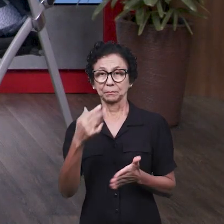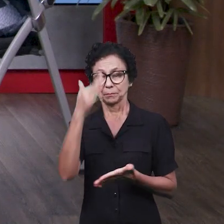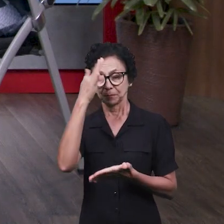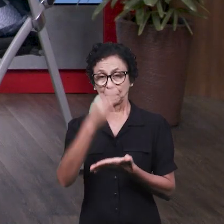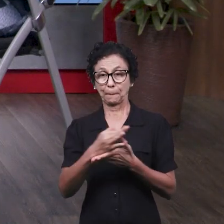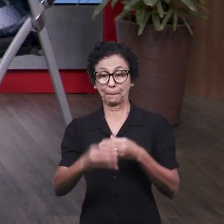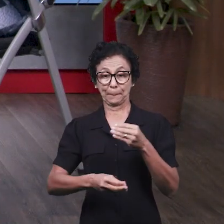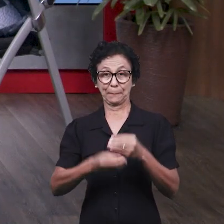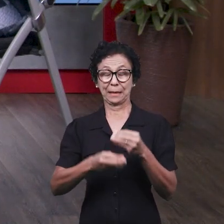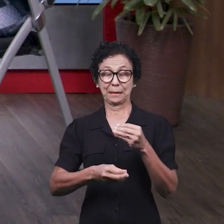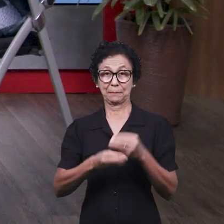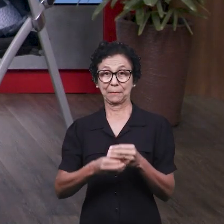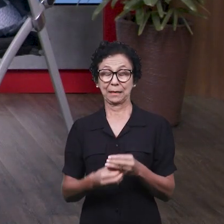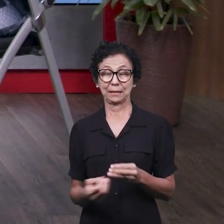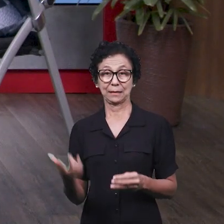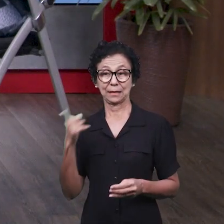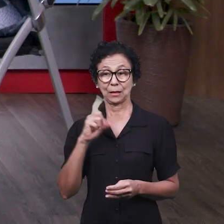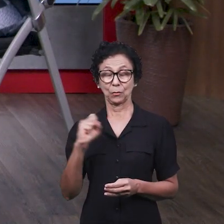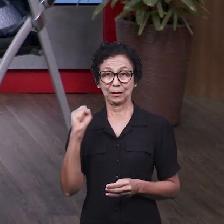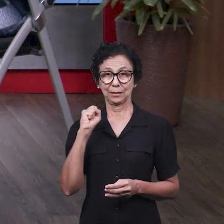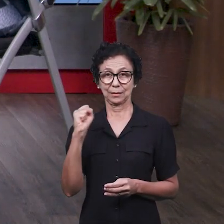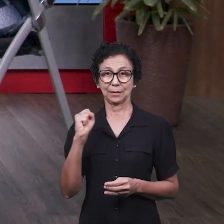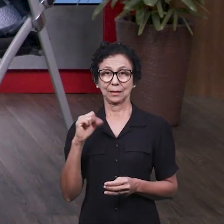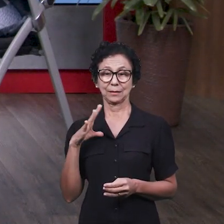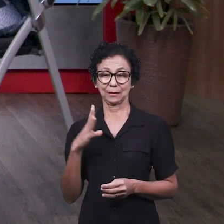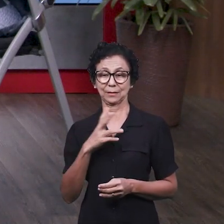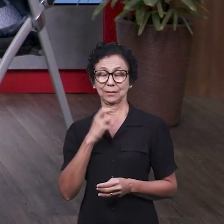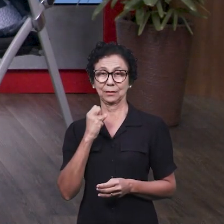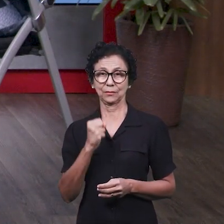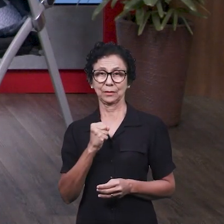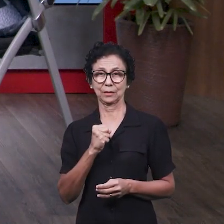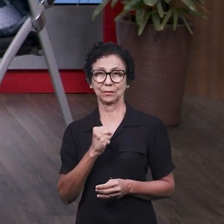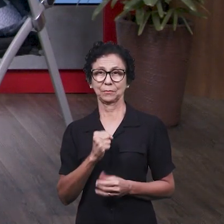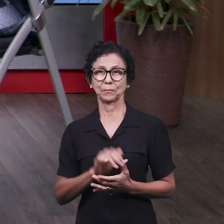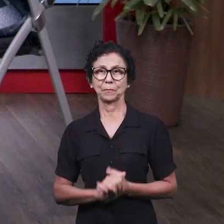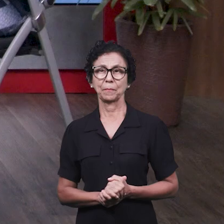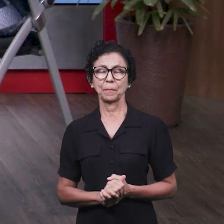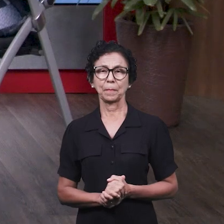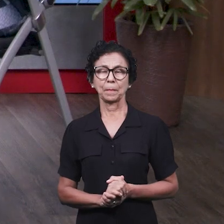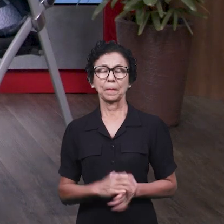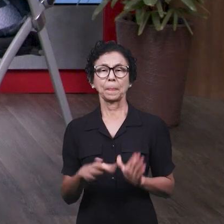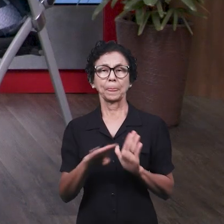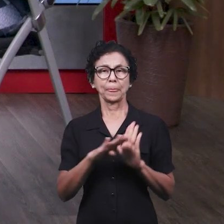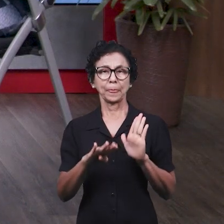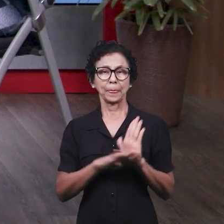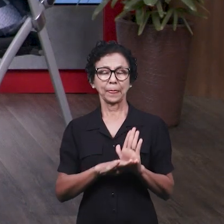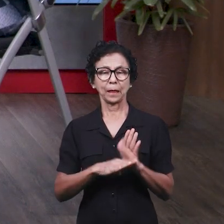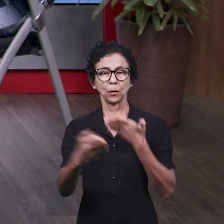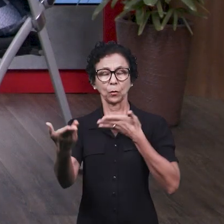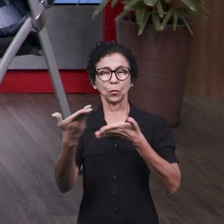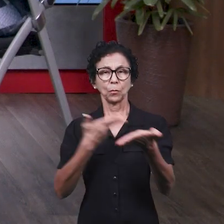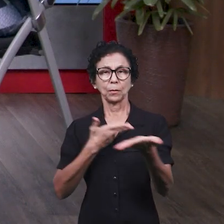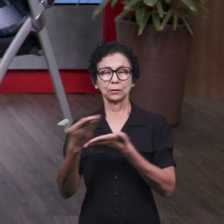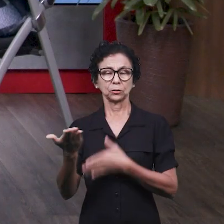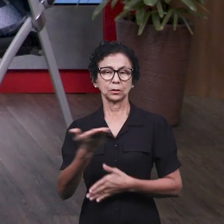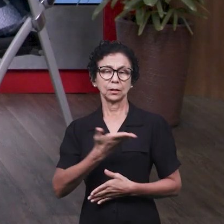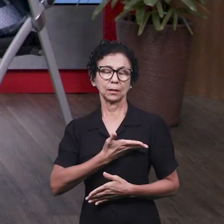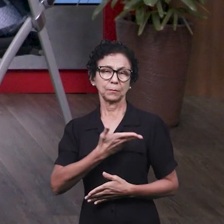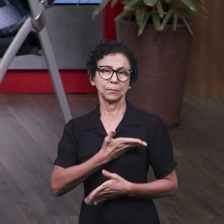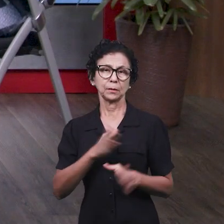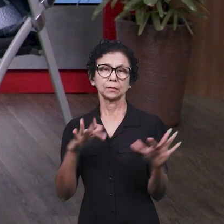e avançar e alcançar a salvação. Compartilhe este programa de acessibilidade com seus